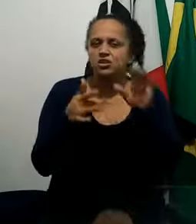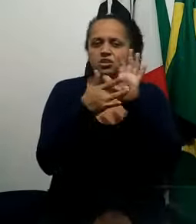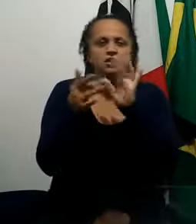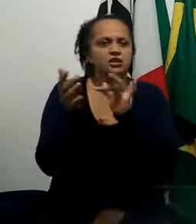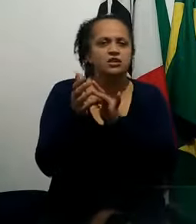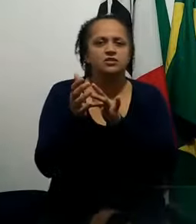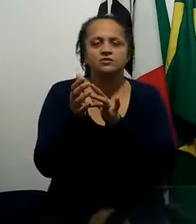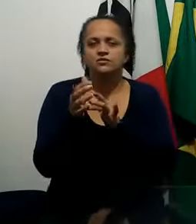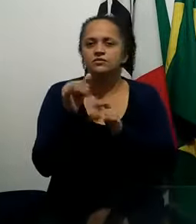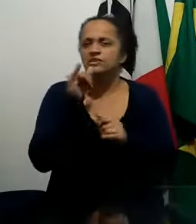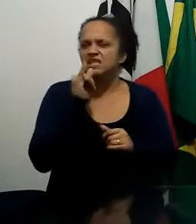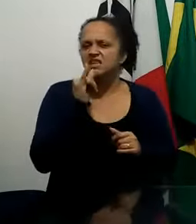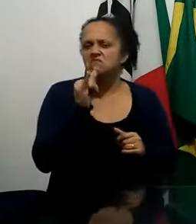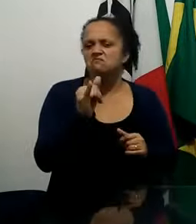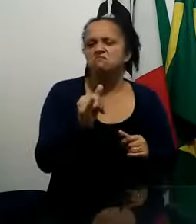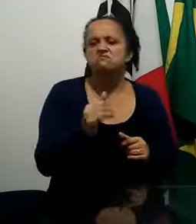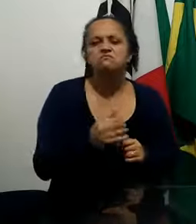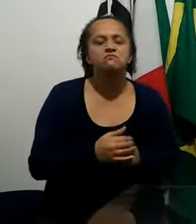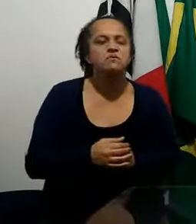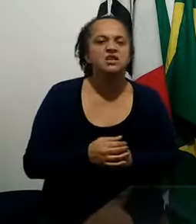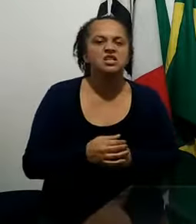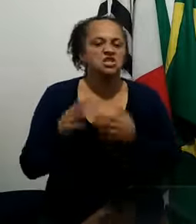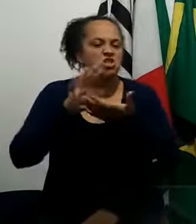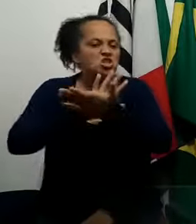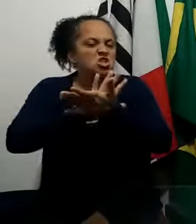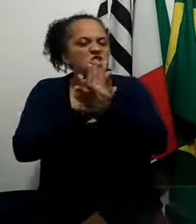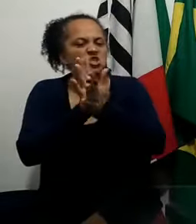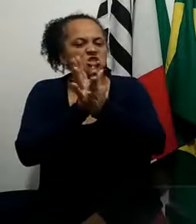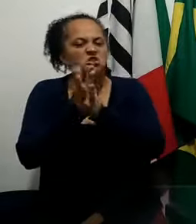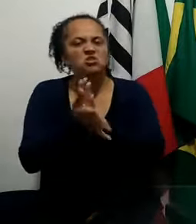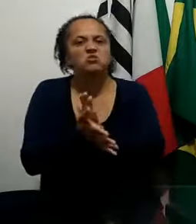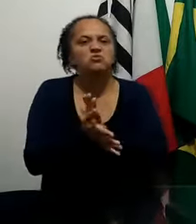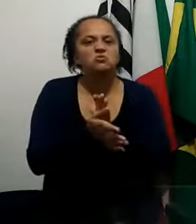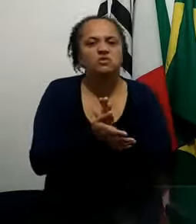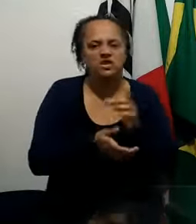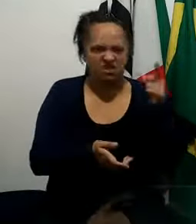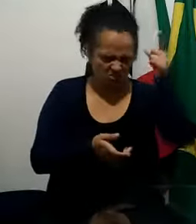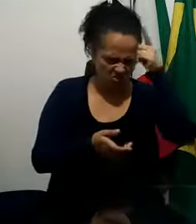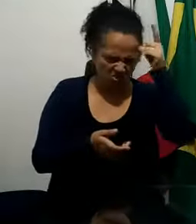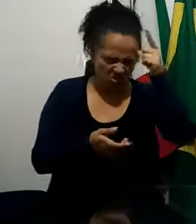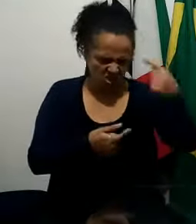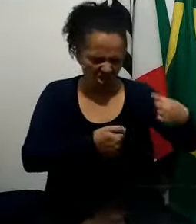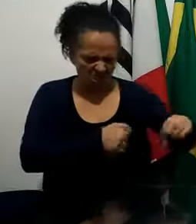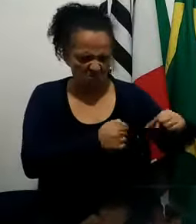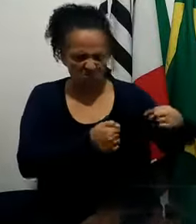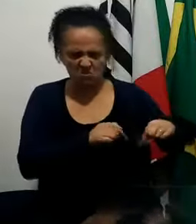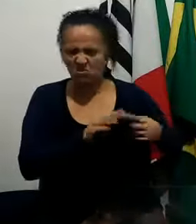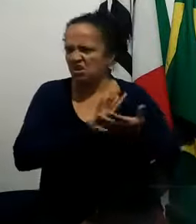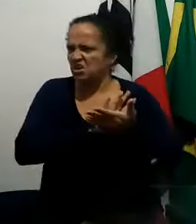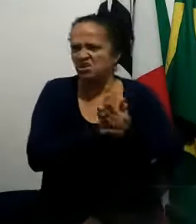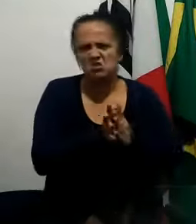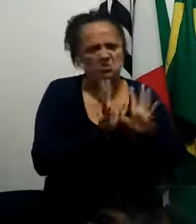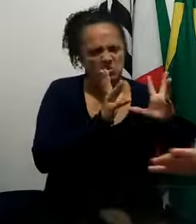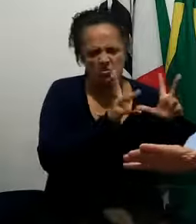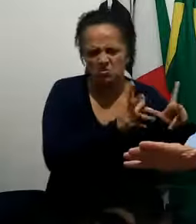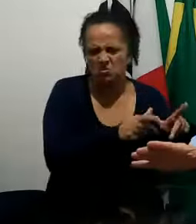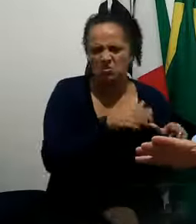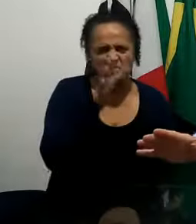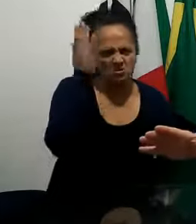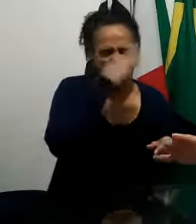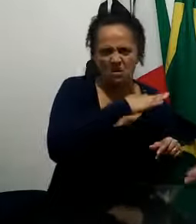uma espada que sai da sua boca, ele vai destruir o anticristo, o falso profeta, a besta, vai destruir